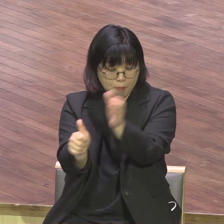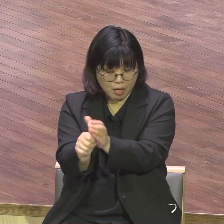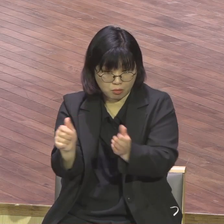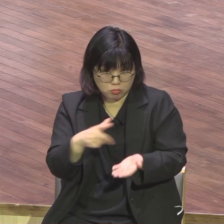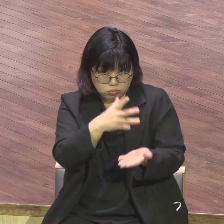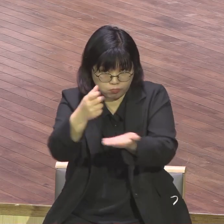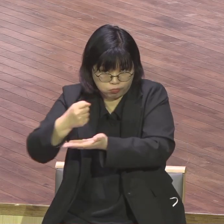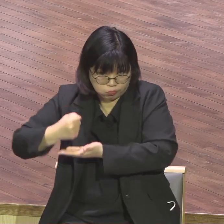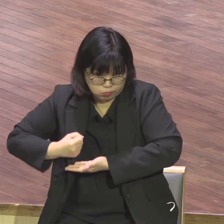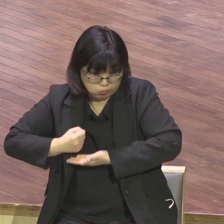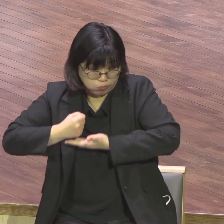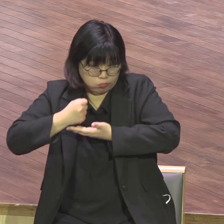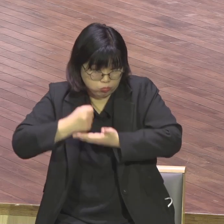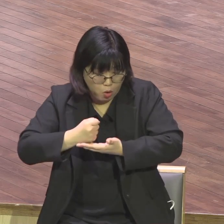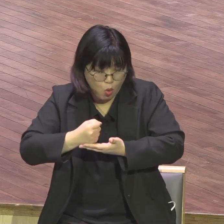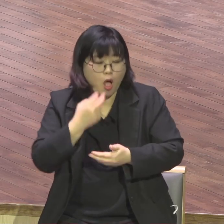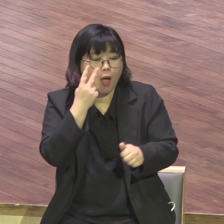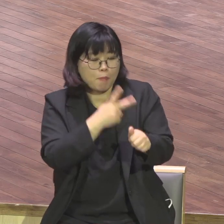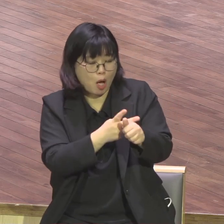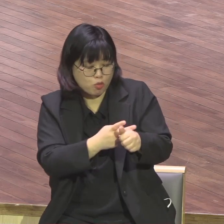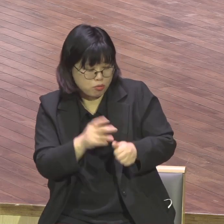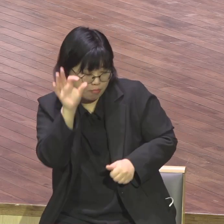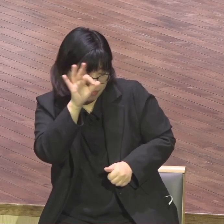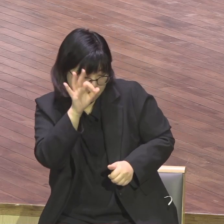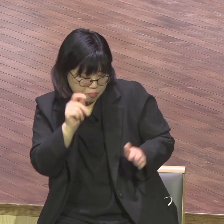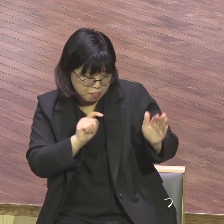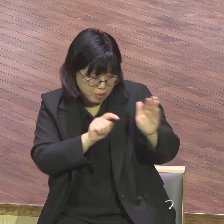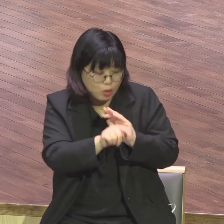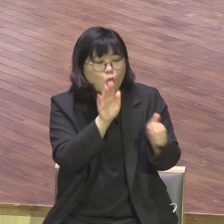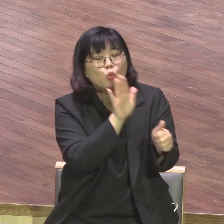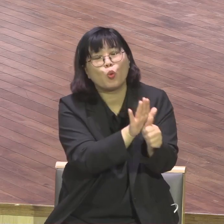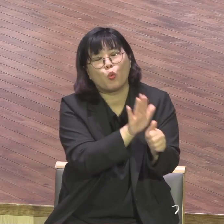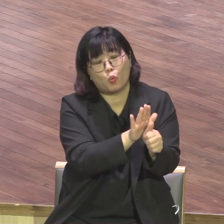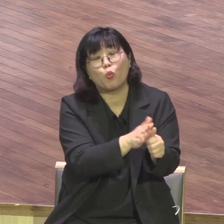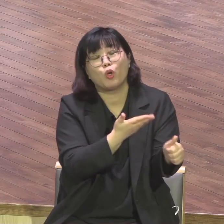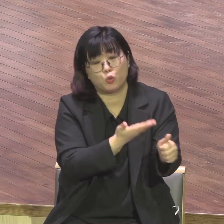사람이에요. 사실요, 이 빌립보